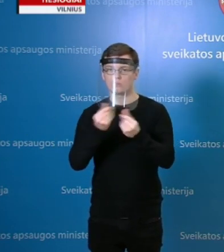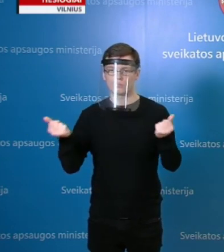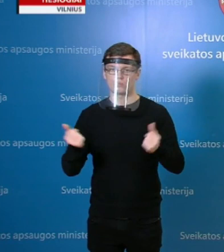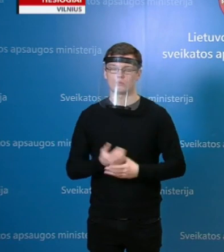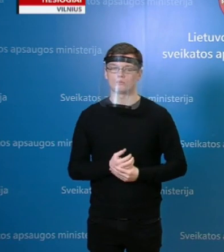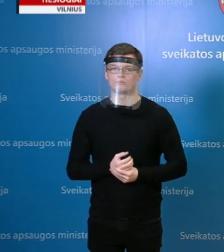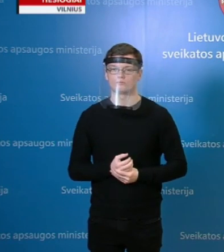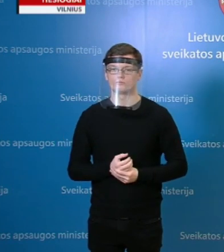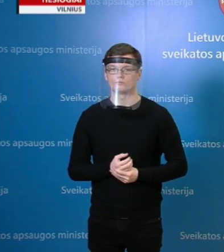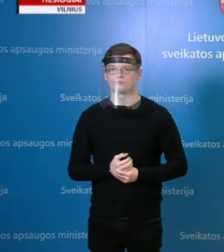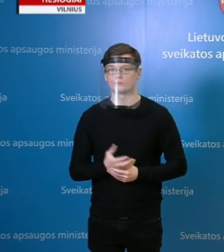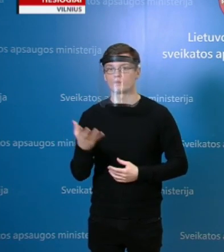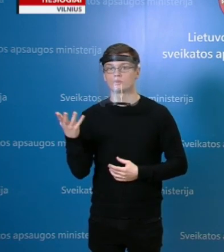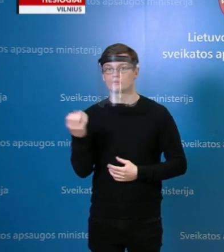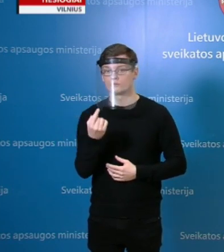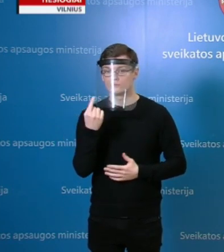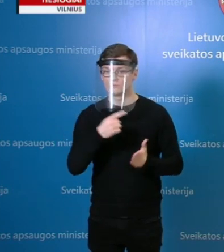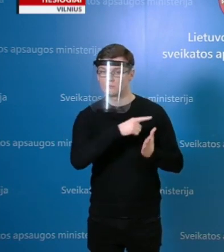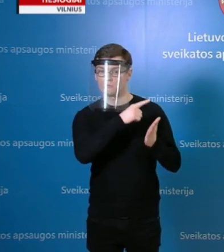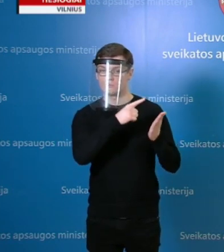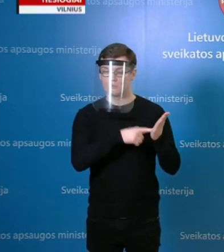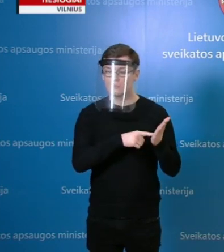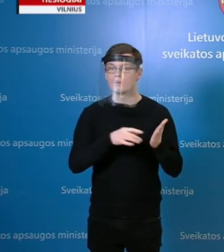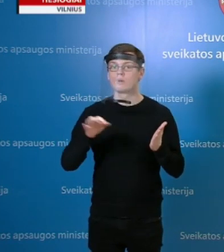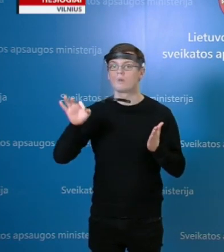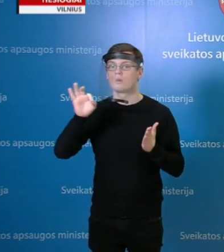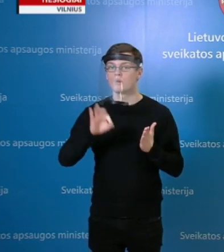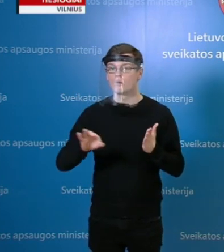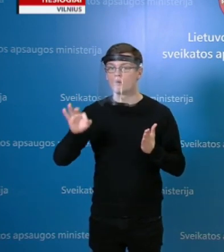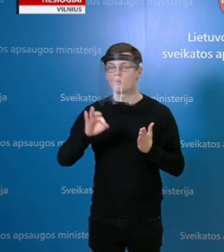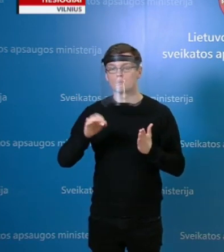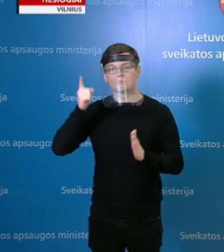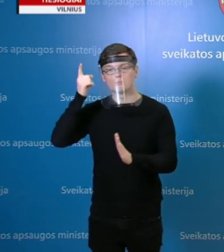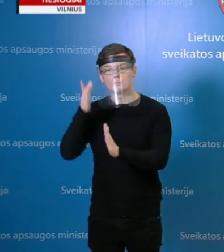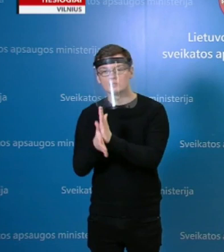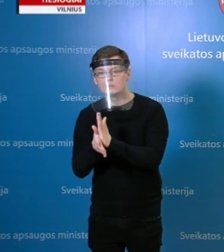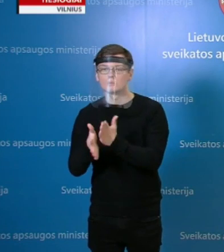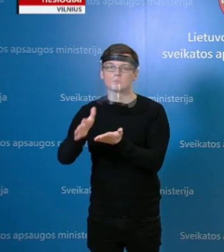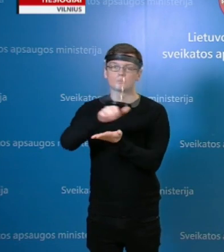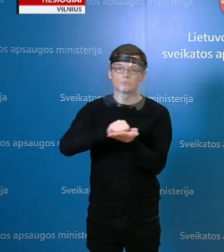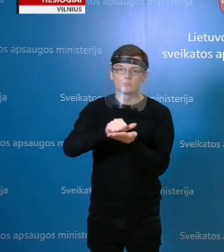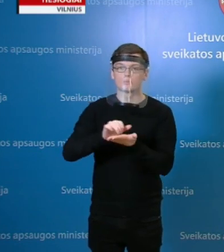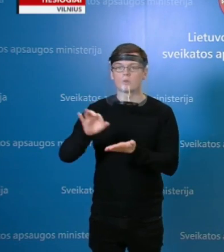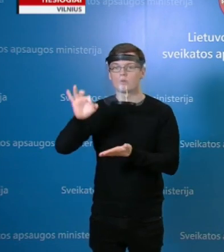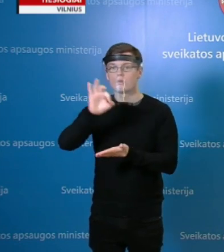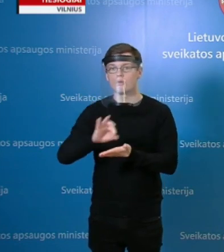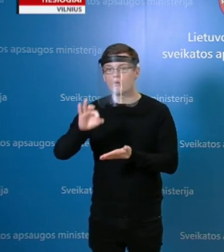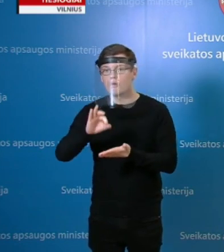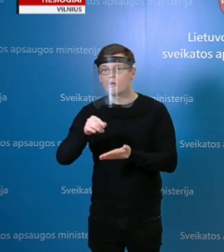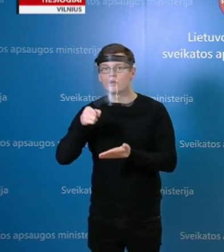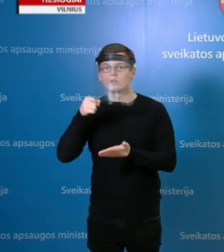Žiedūnės klausimas. Kokio dydžio psichologinė krizė ir pasekmės dėl koronaviruso